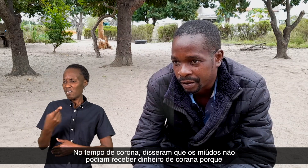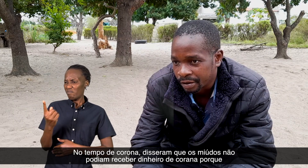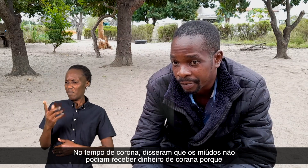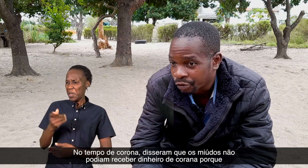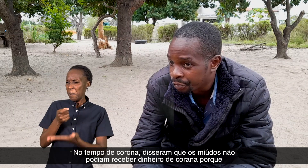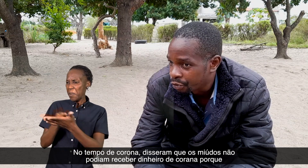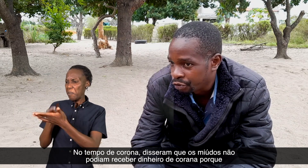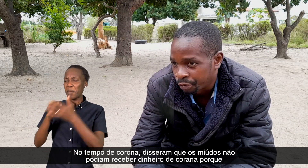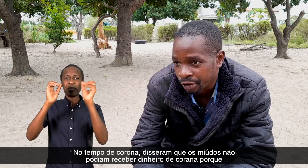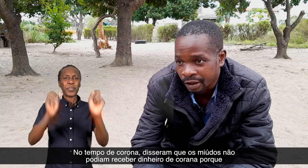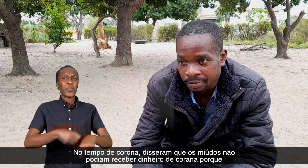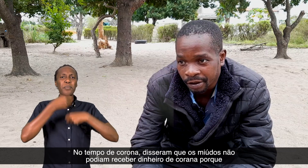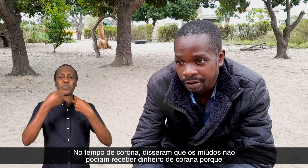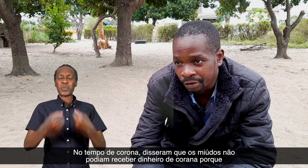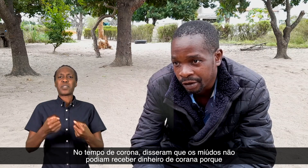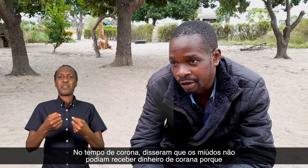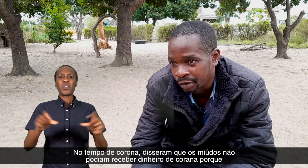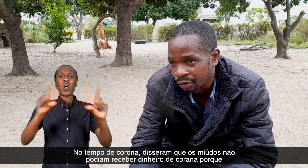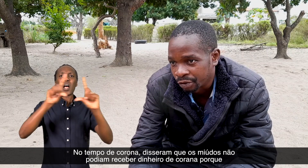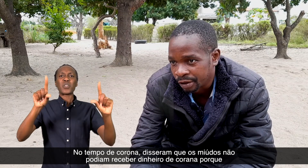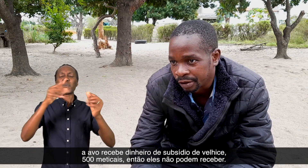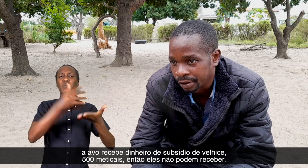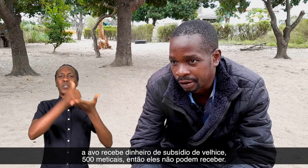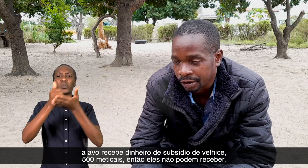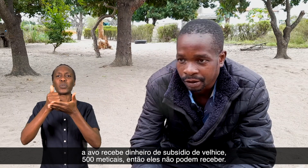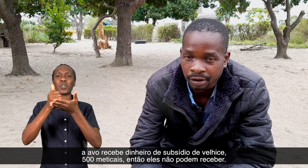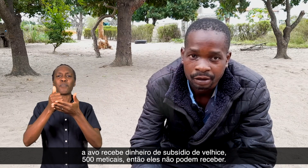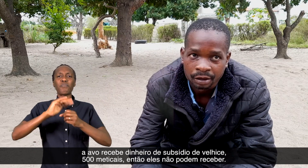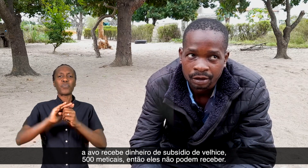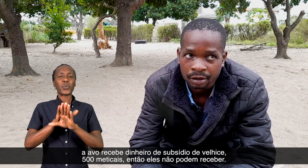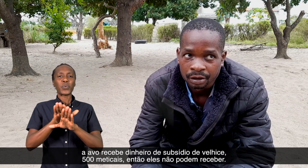Disseram que os miúdos não podem receber dinheiro da corona.